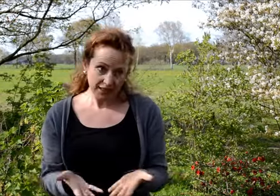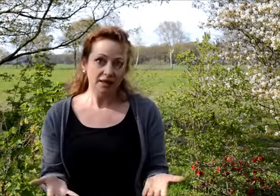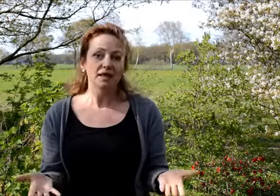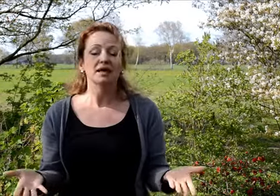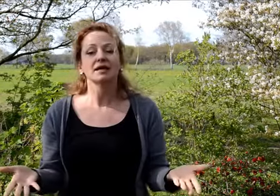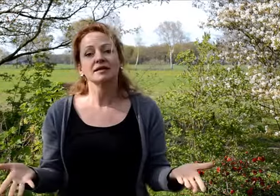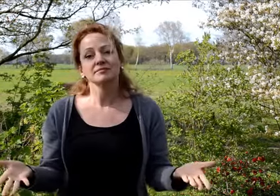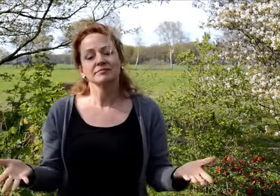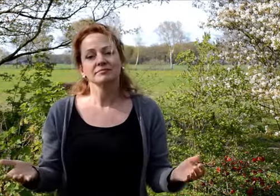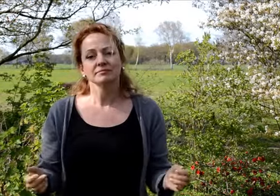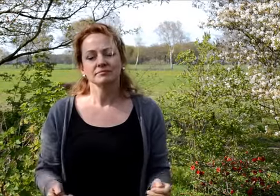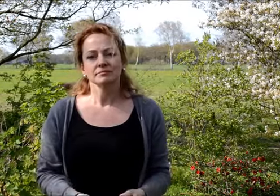sprak zij.